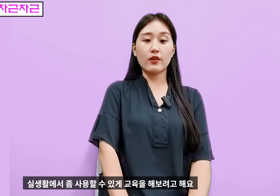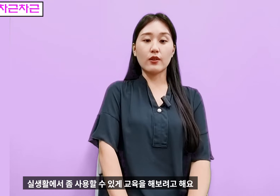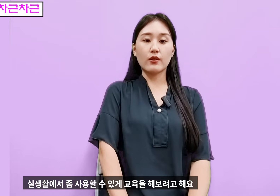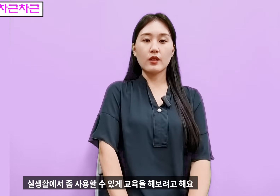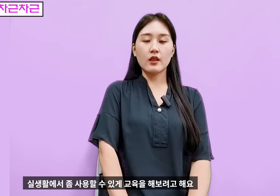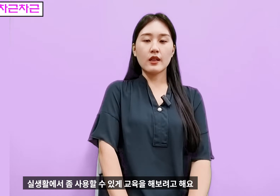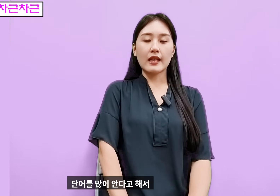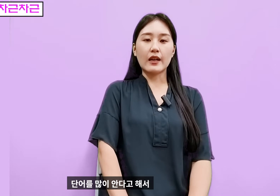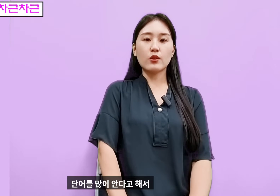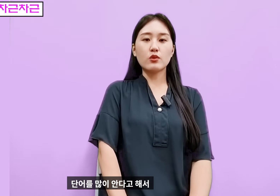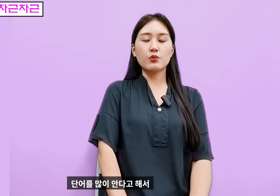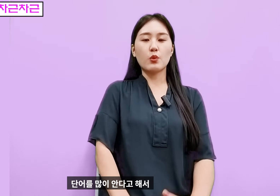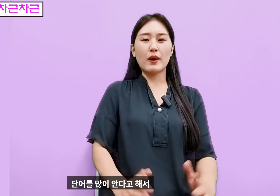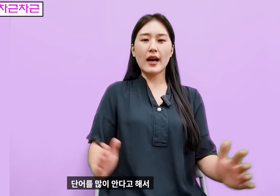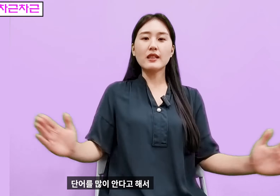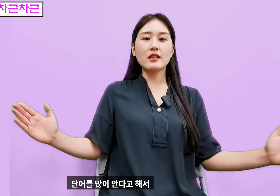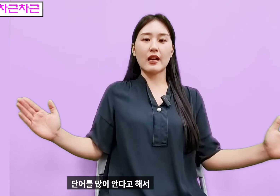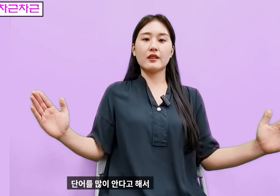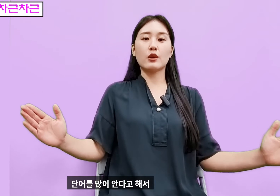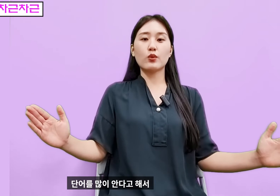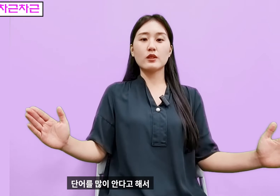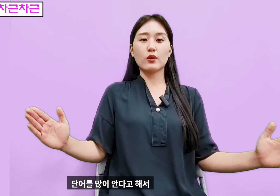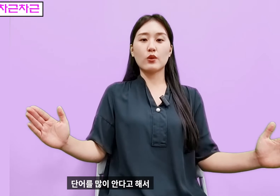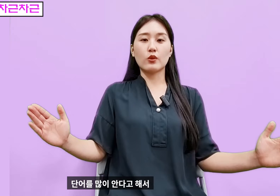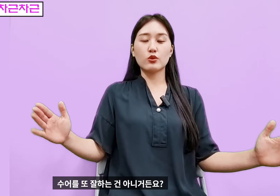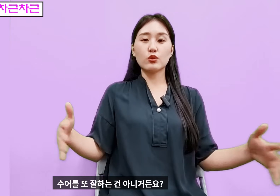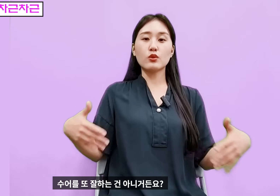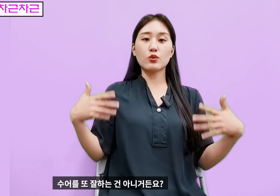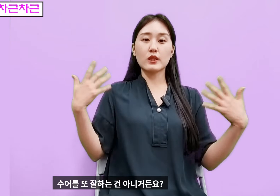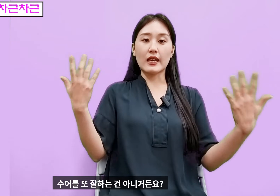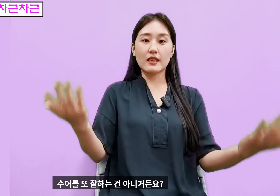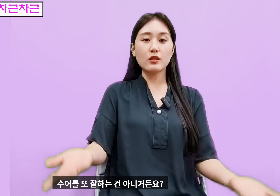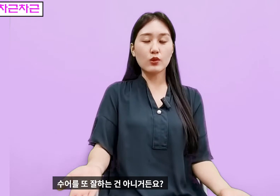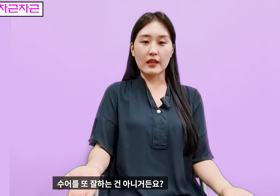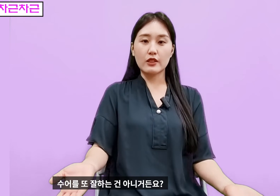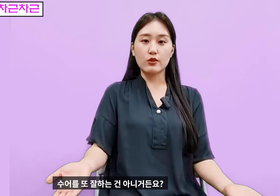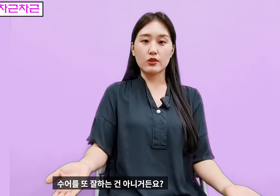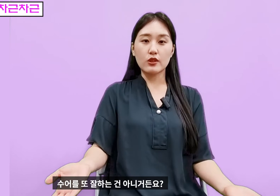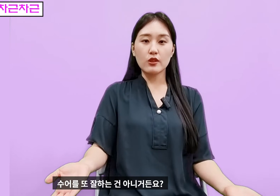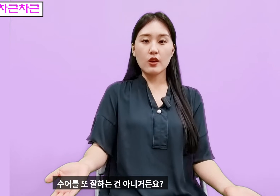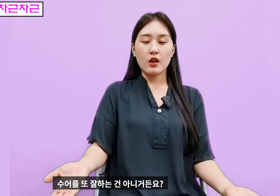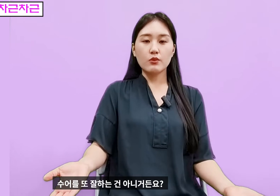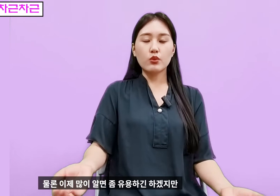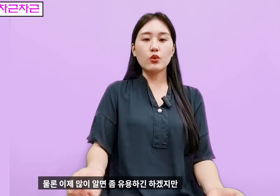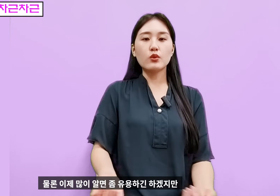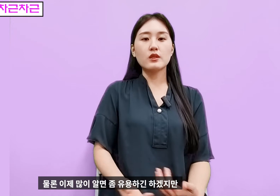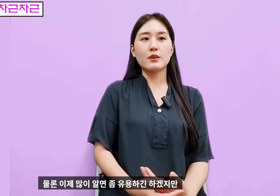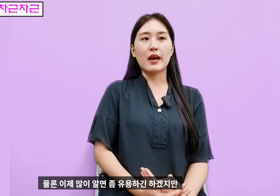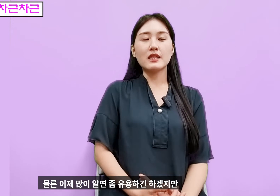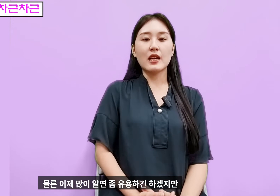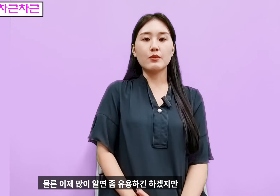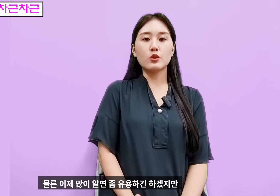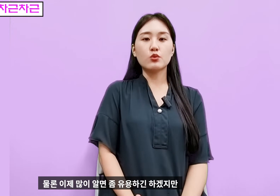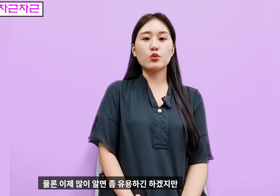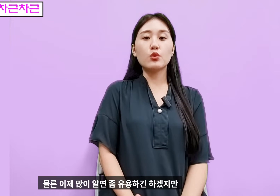해요. 단어를 뭐 많이 안다고 해서 수어를 또 잘하는 건 아니거든요. 물론 이제 많이 알면 좀